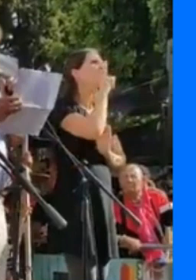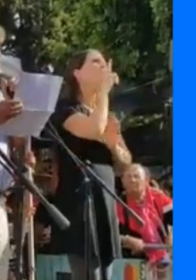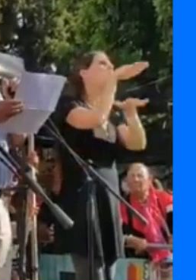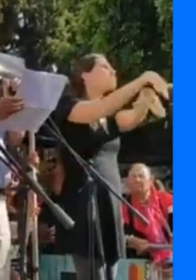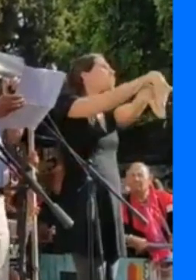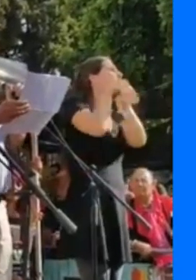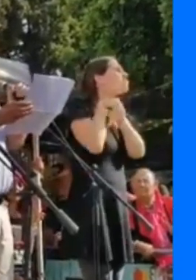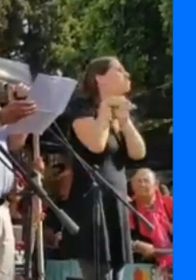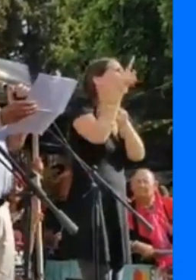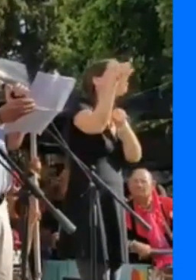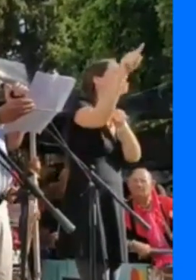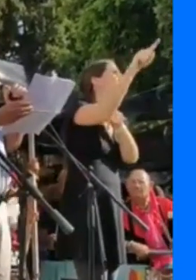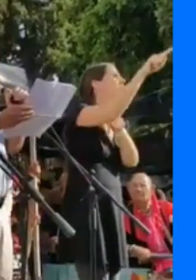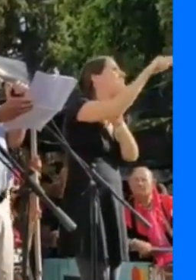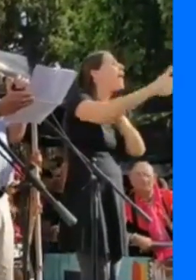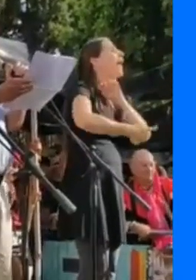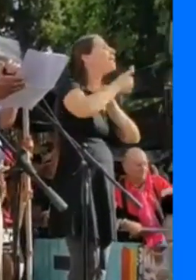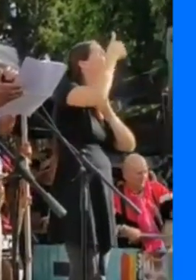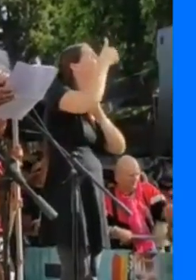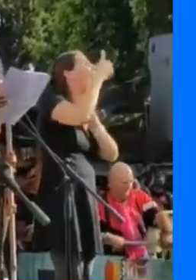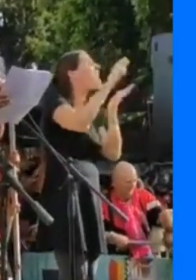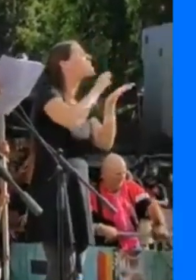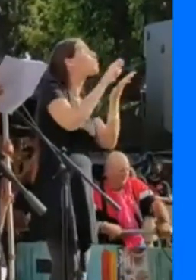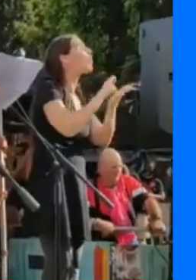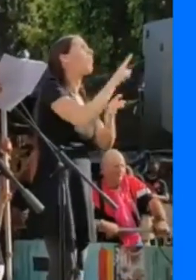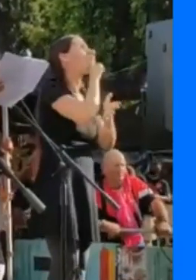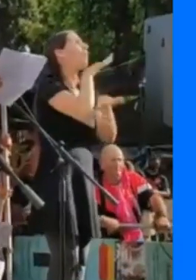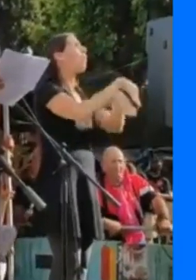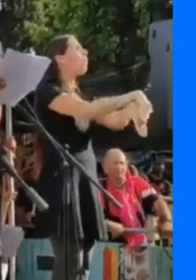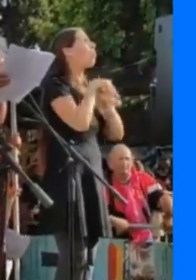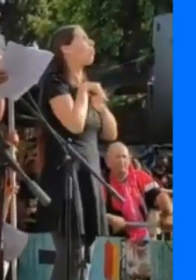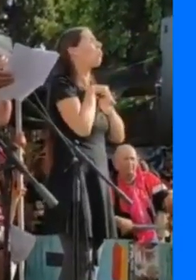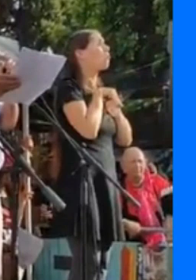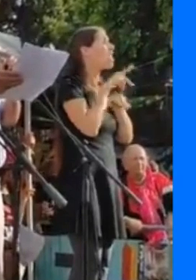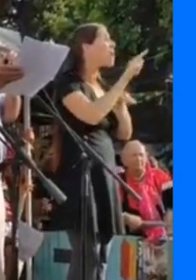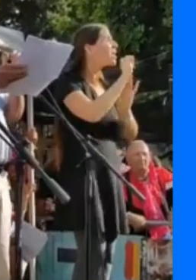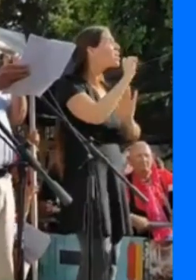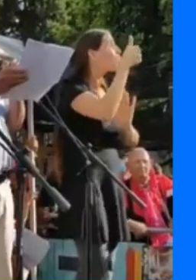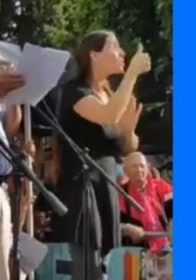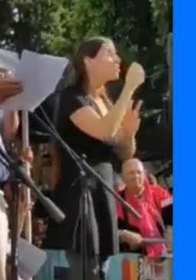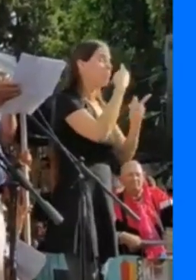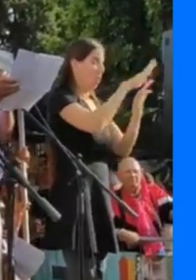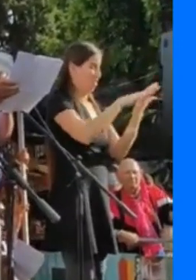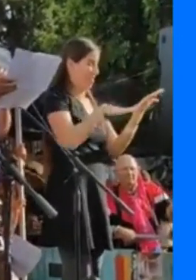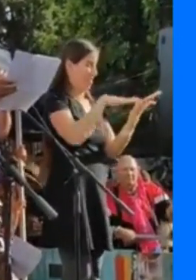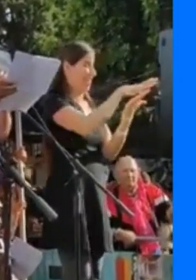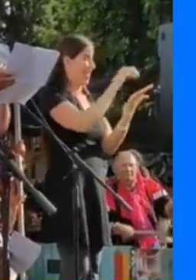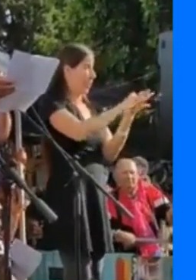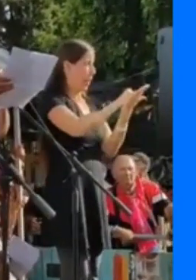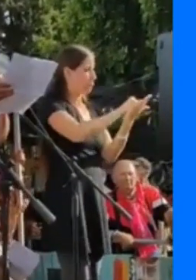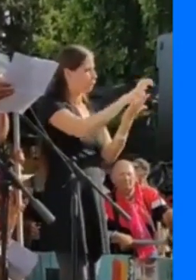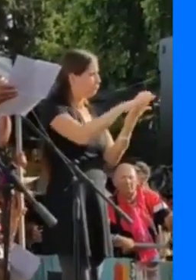שתיקתם של כמה מבחירי הסופרים שעומדים ראשונים, שהעמודים הראשונים של